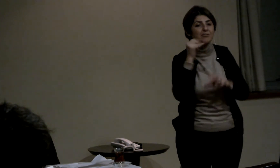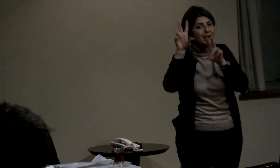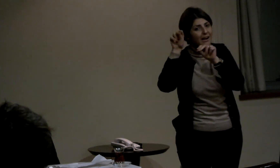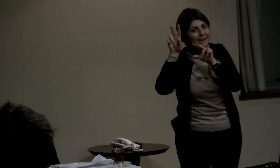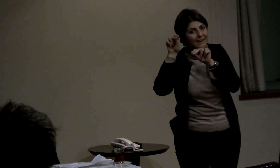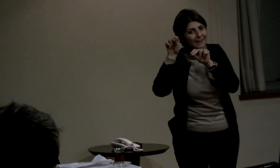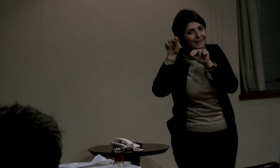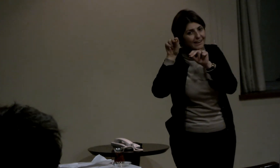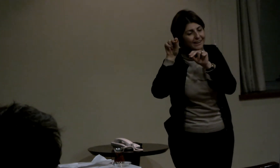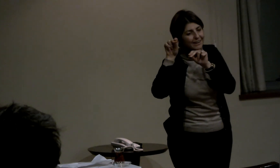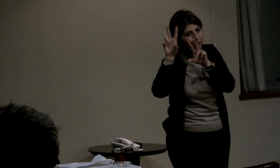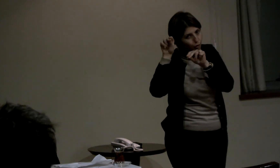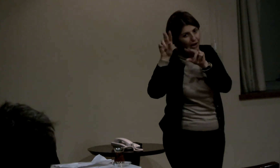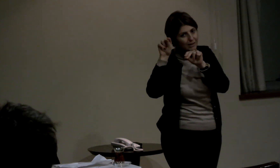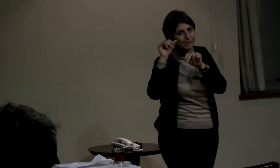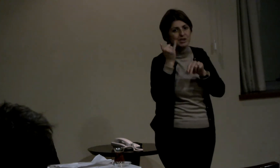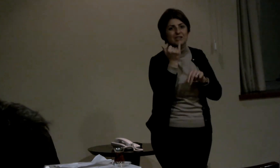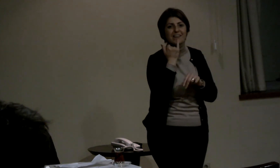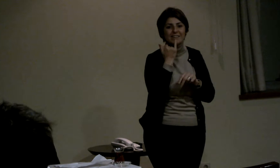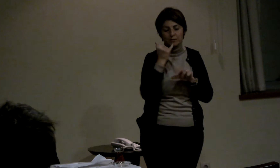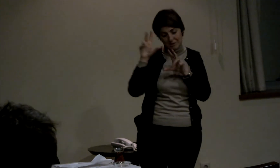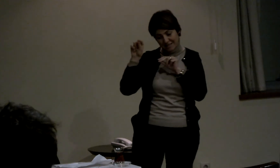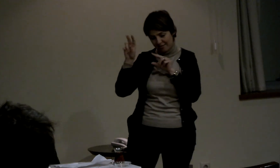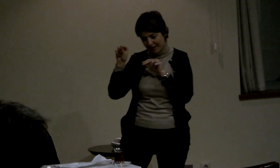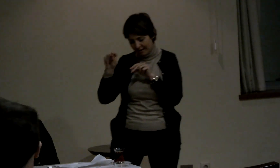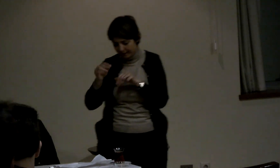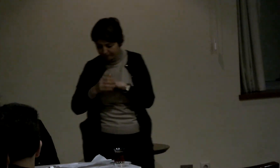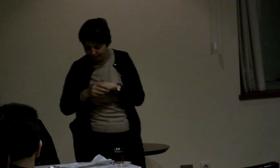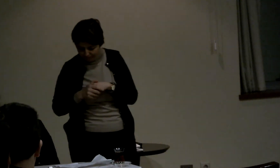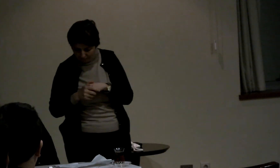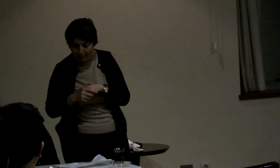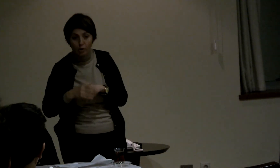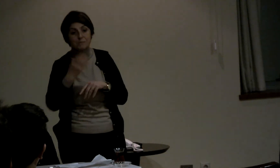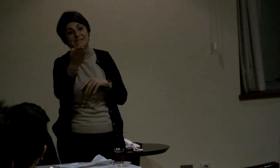misafirhane. Konaklama için. Evet, misafirhane. Mesela